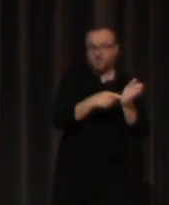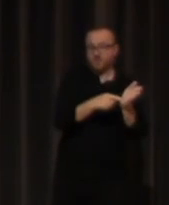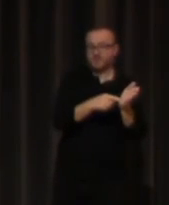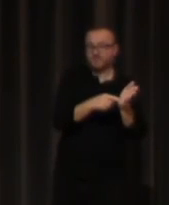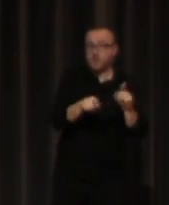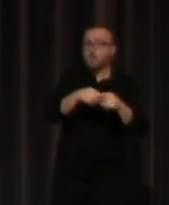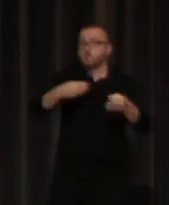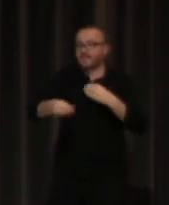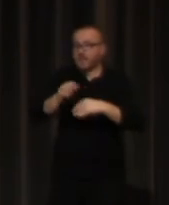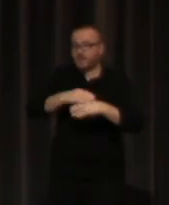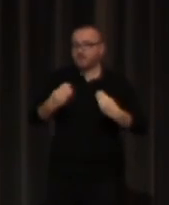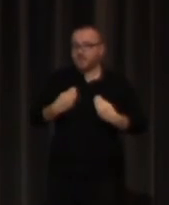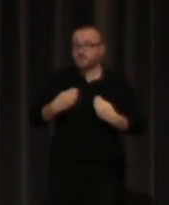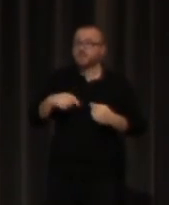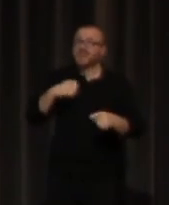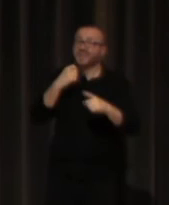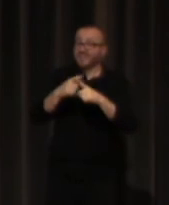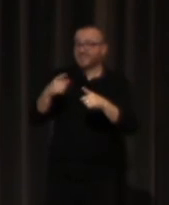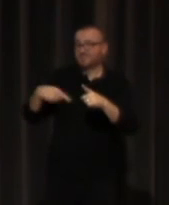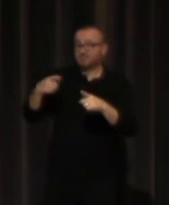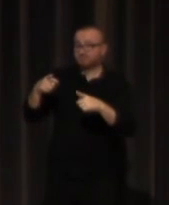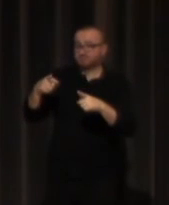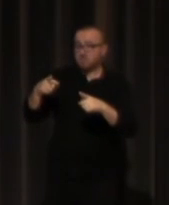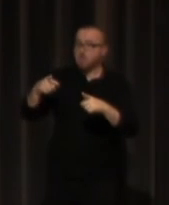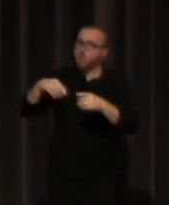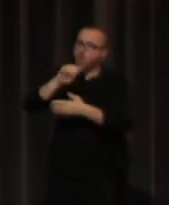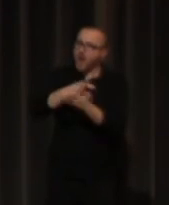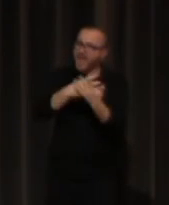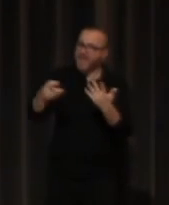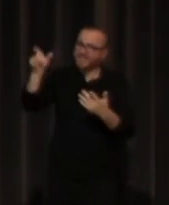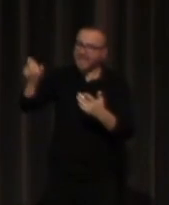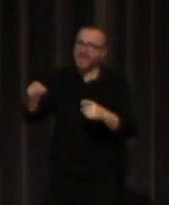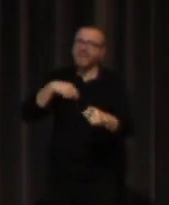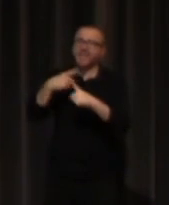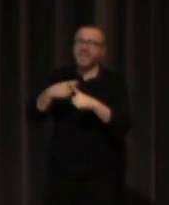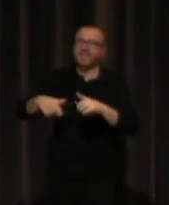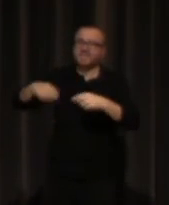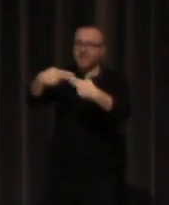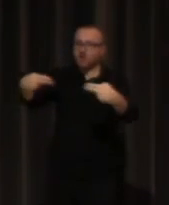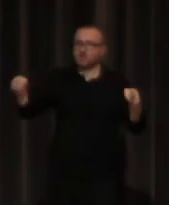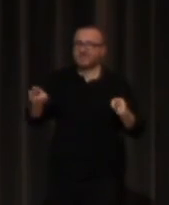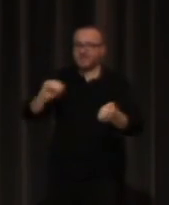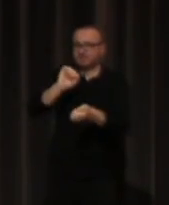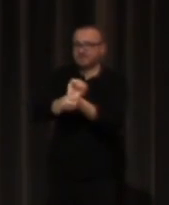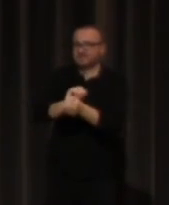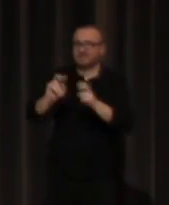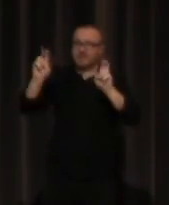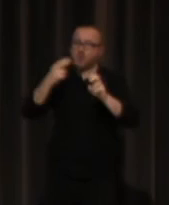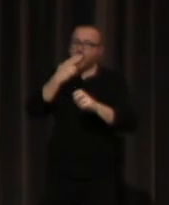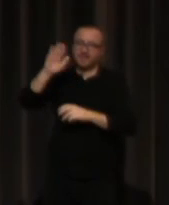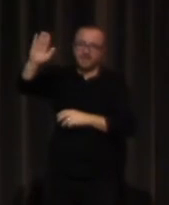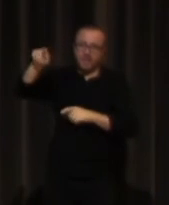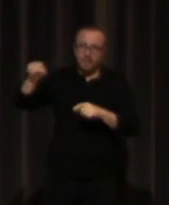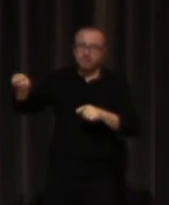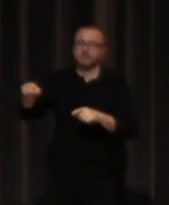de l'extermini jueu per part del nazisme, i la seva frase de que a Bukovina vivien persones i llibres no s'ha